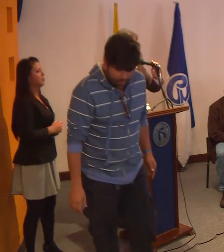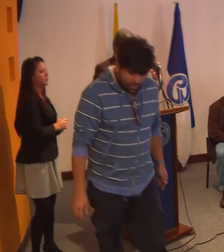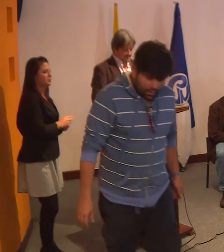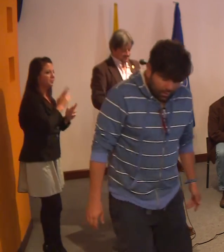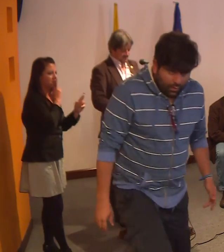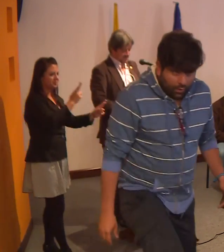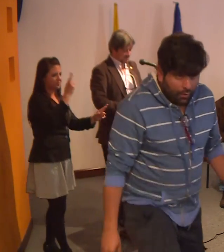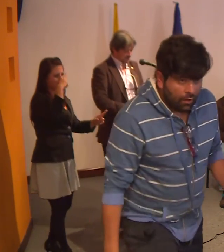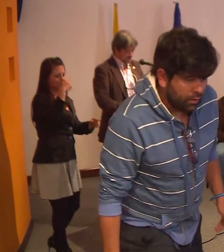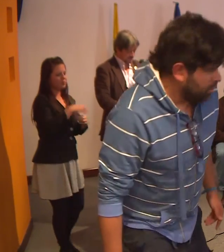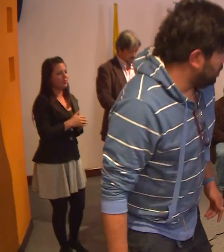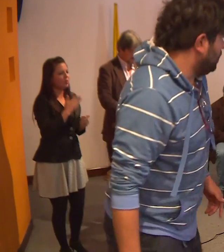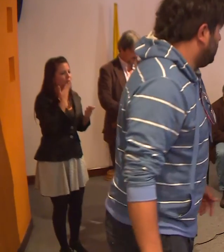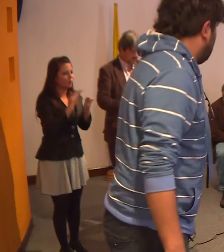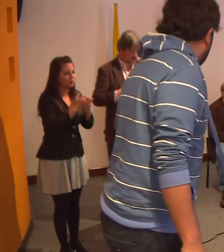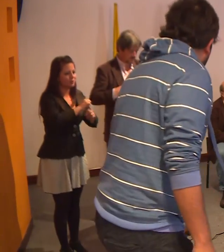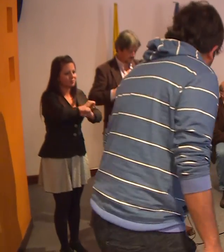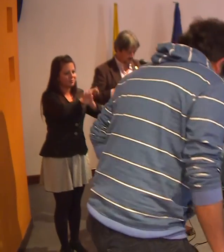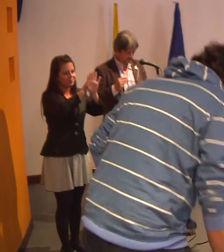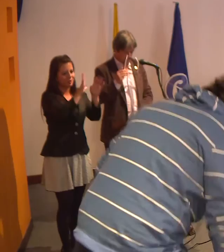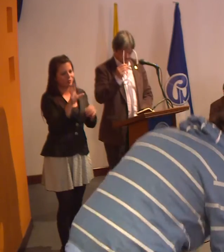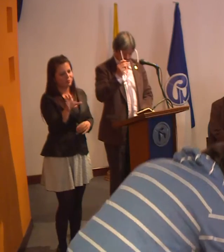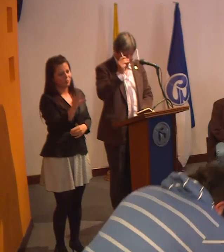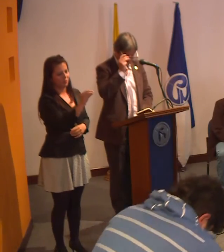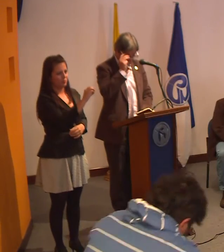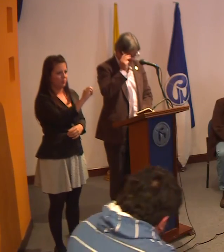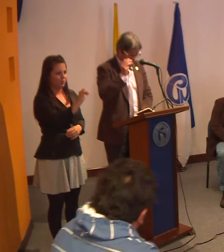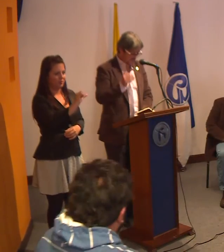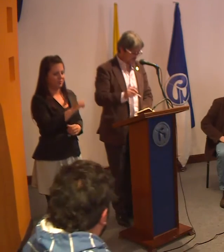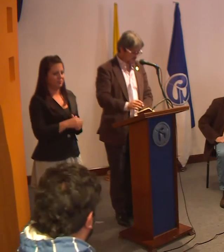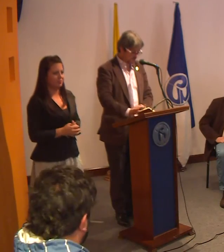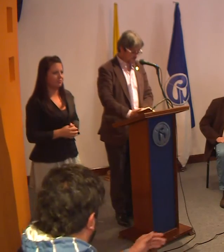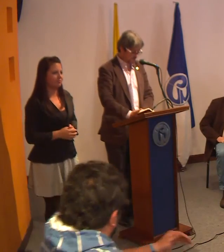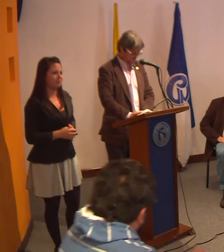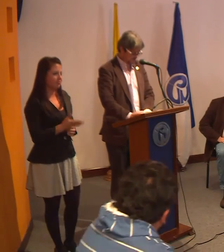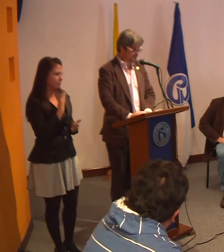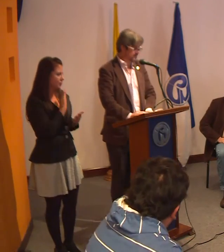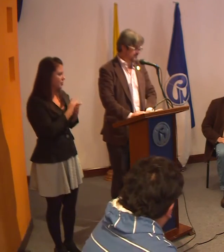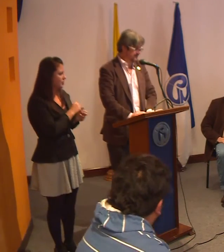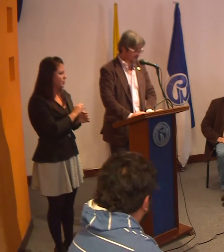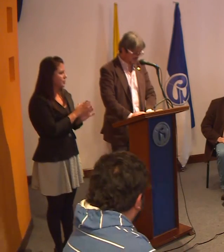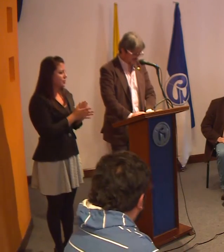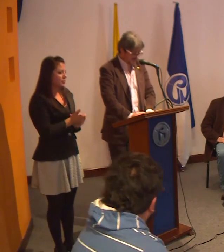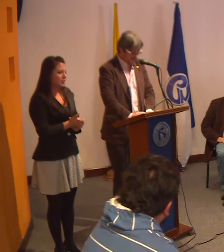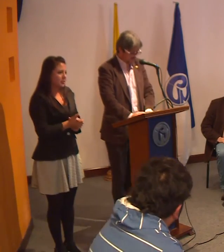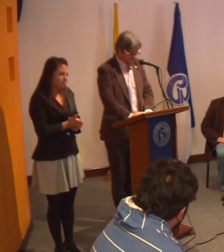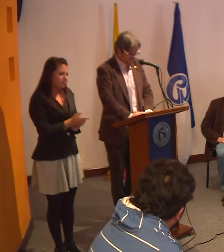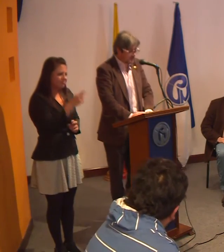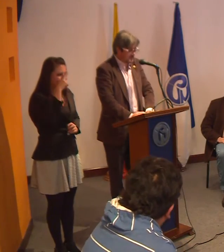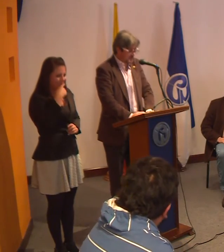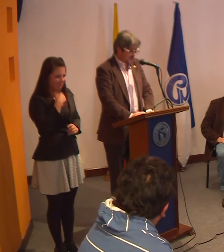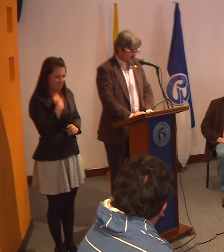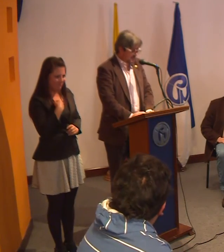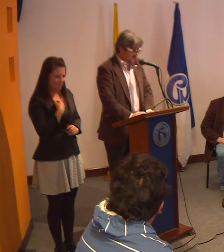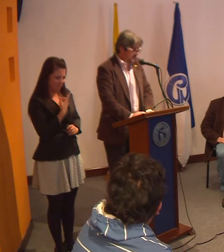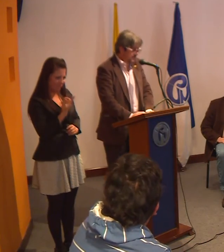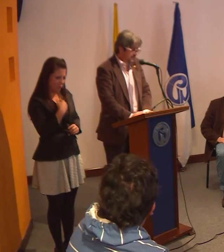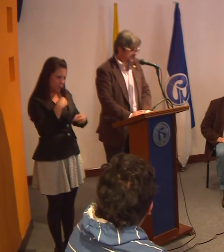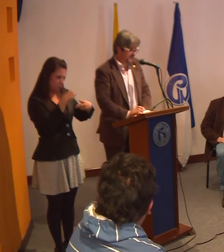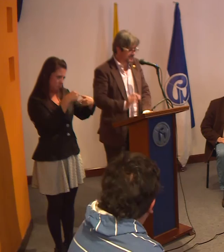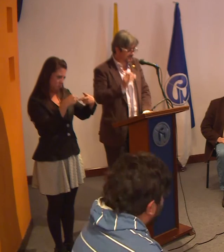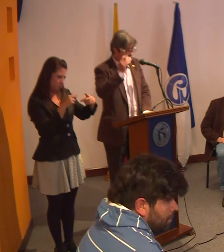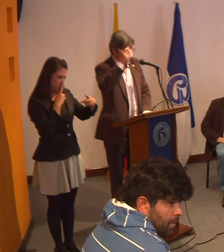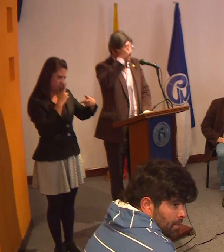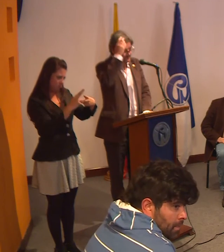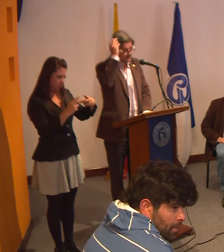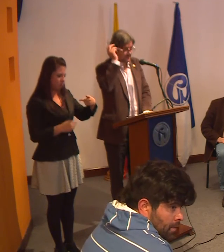Muy buenos días a todas y todos. Me voy a referir a dos puntos del profesor Renan. El primero de